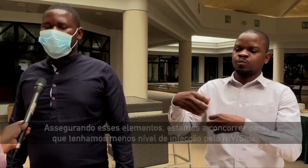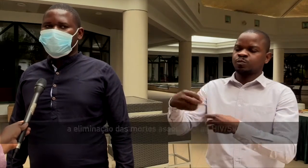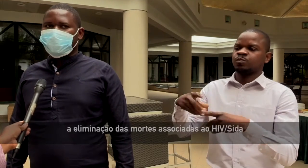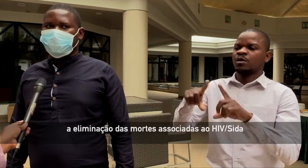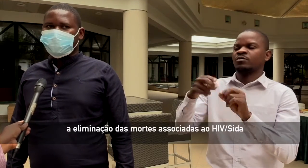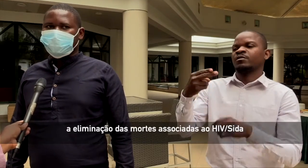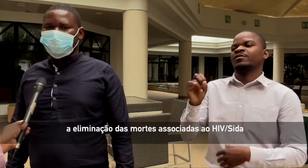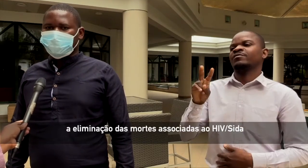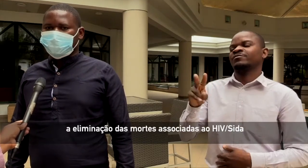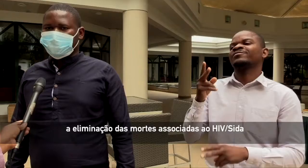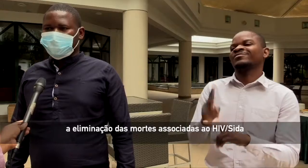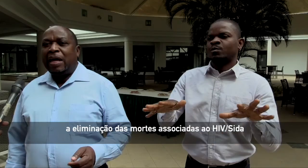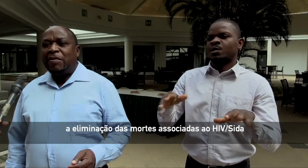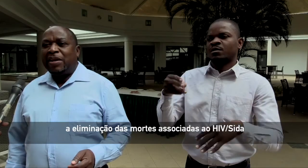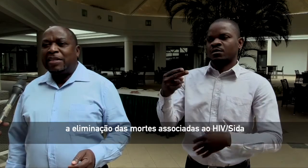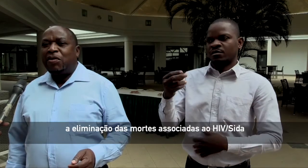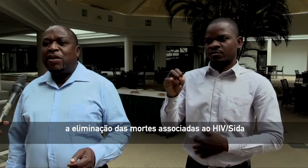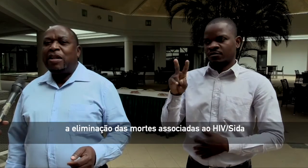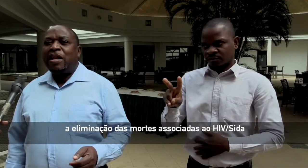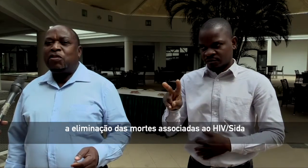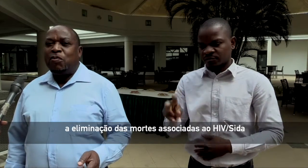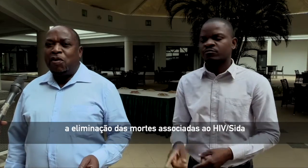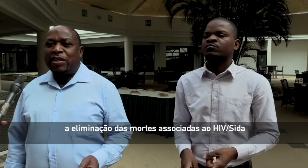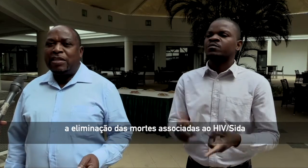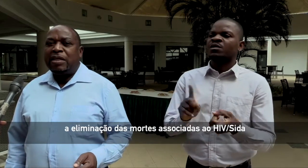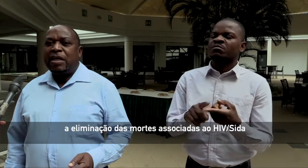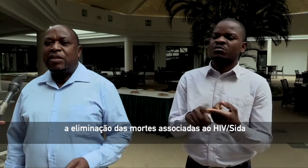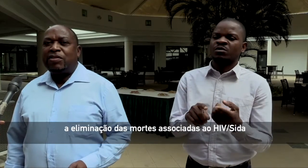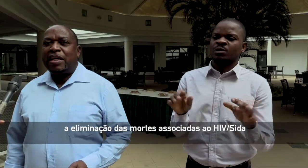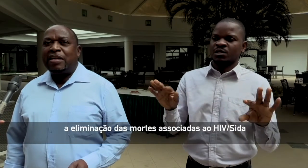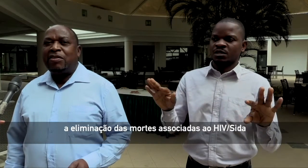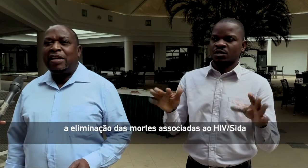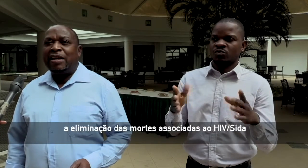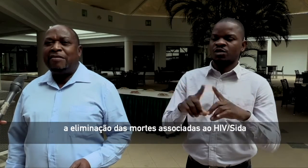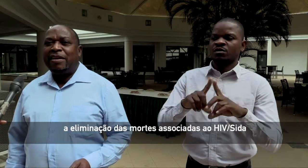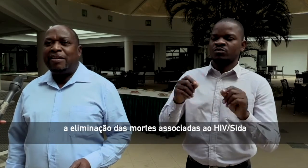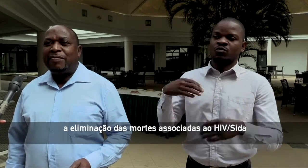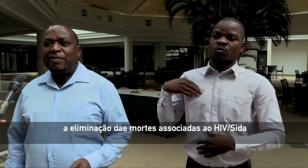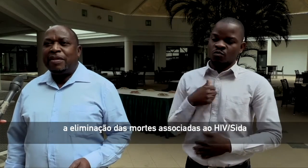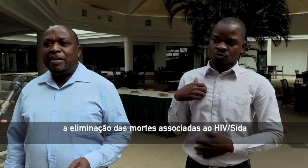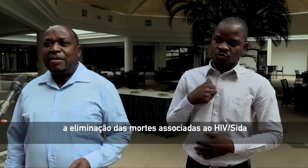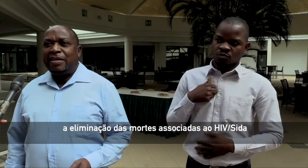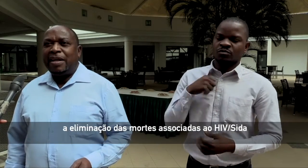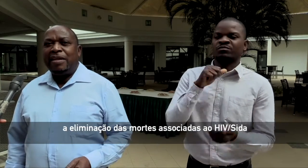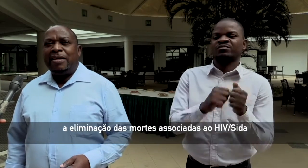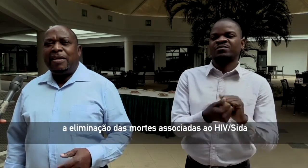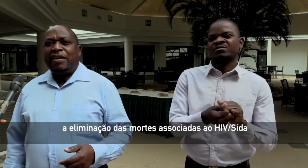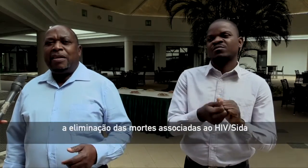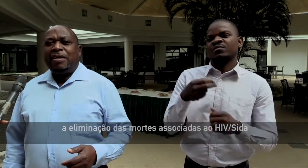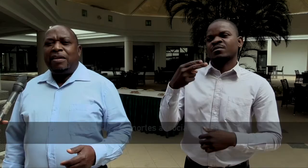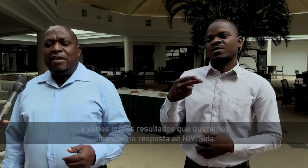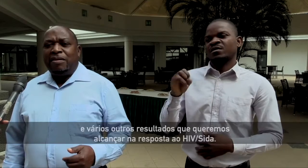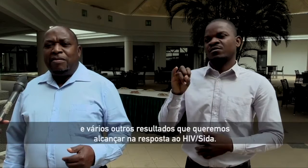particular. A eliminação das mortes associadas ao HIV e SIDA